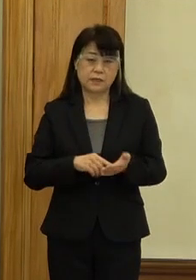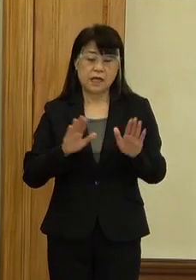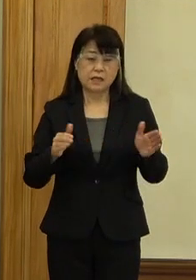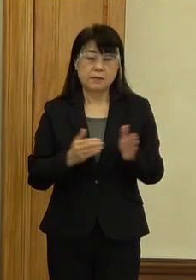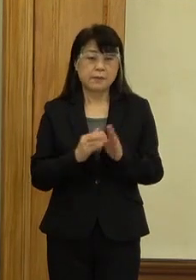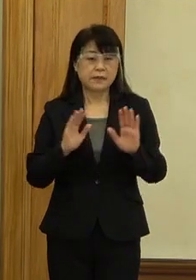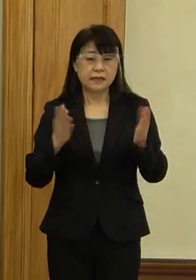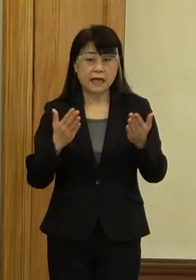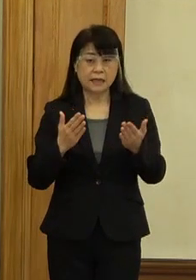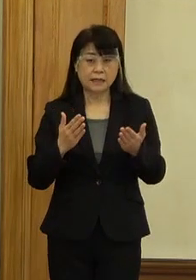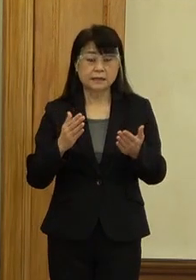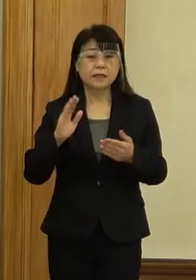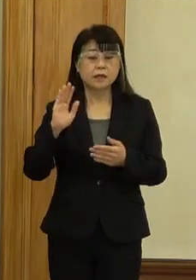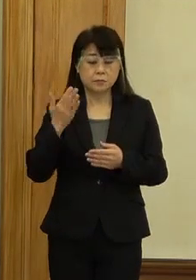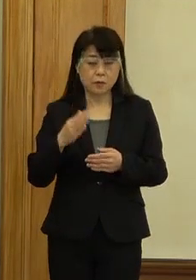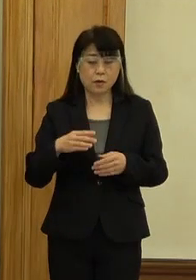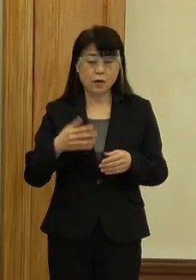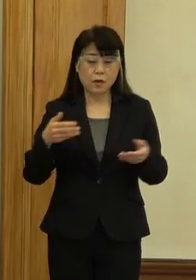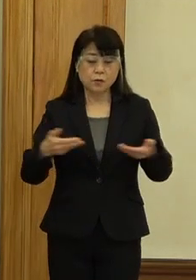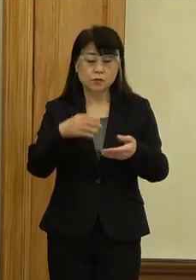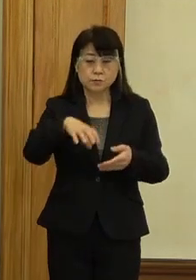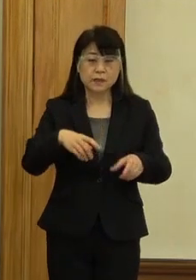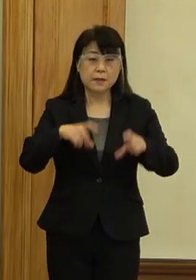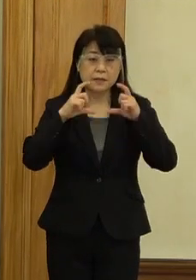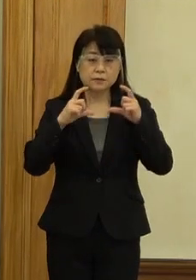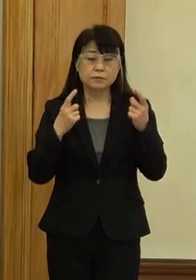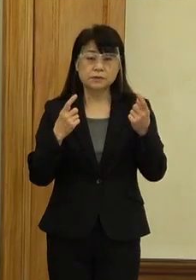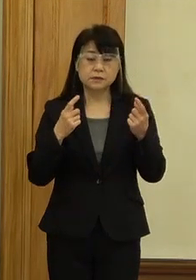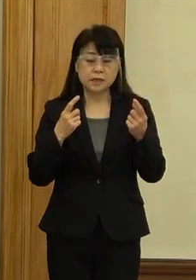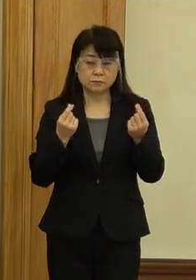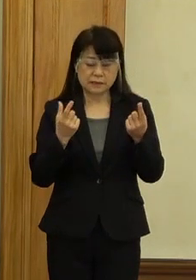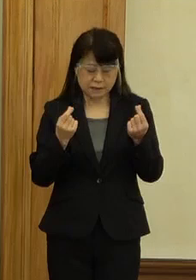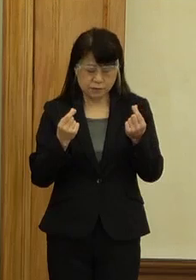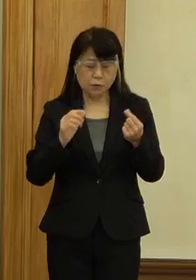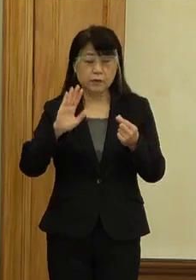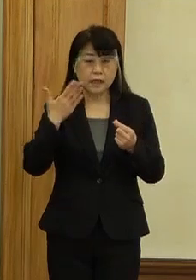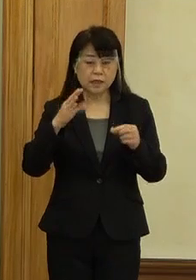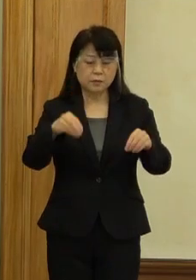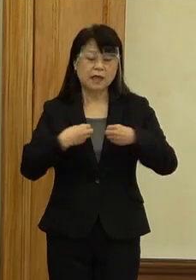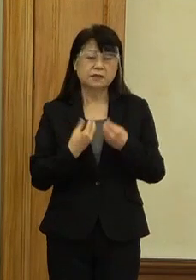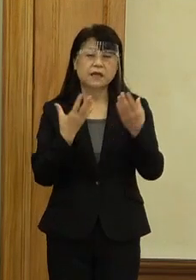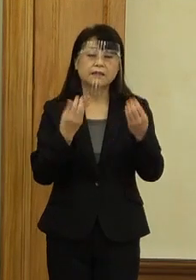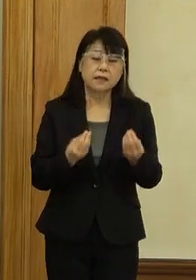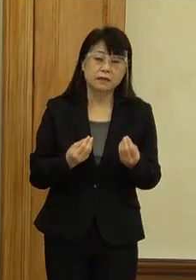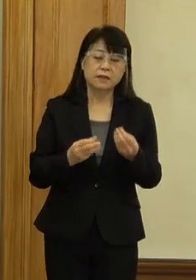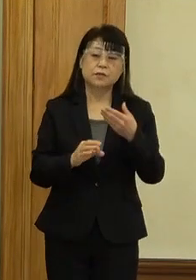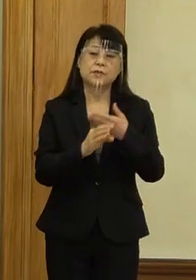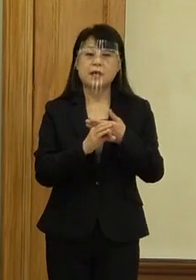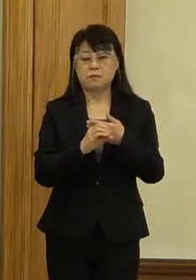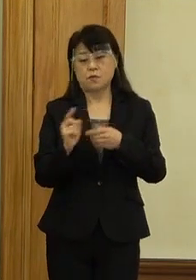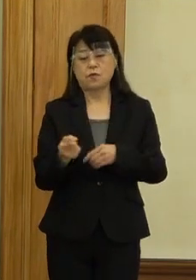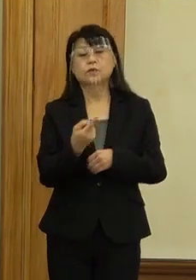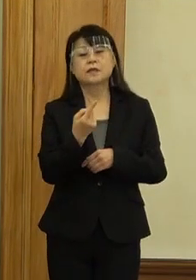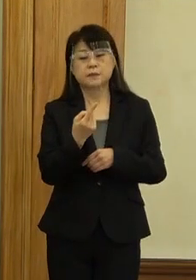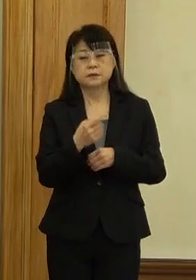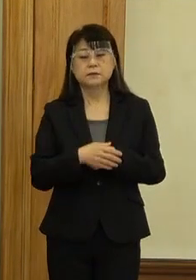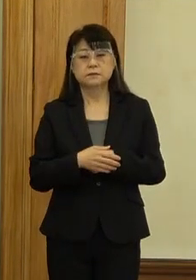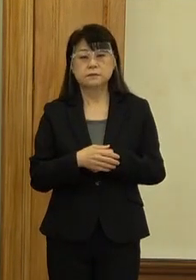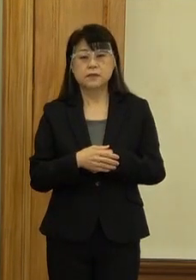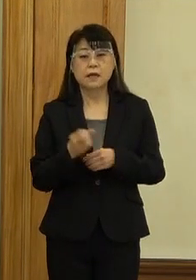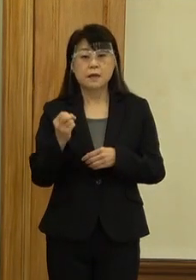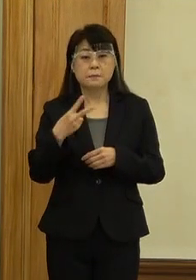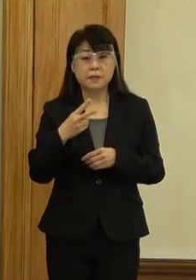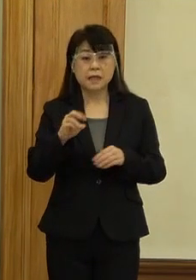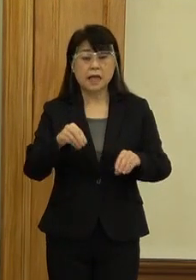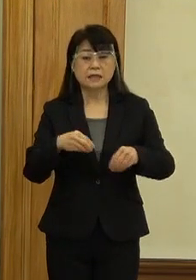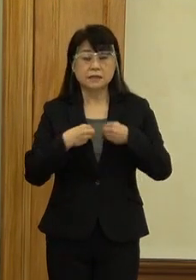ですが、職場でマスクをしているのいても感染をしたという例も見られました。それから再度感